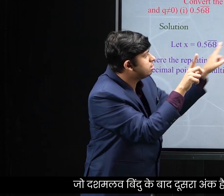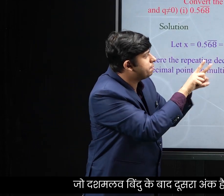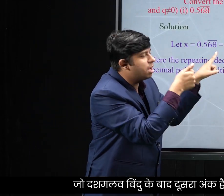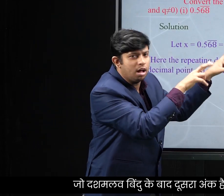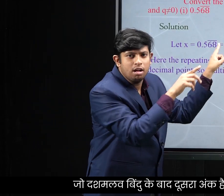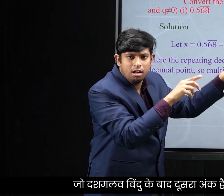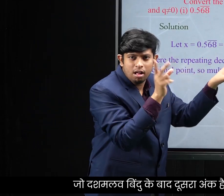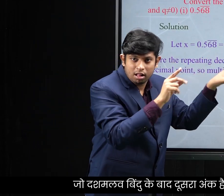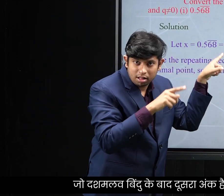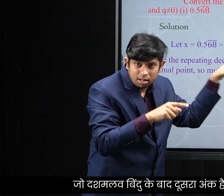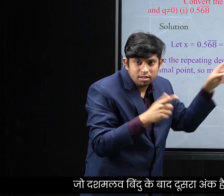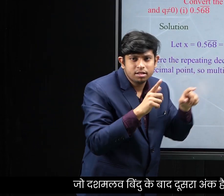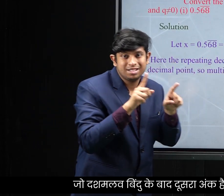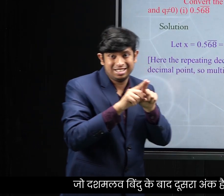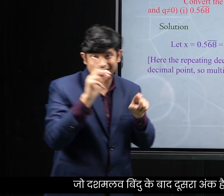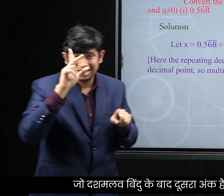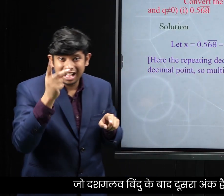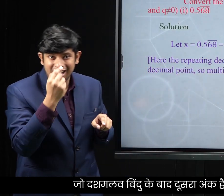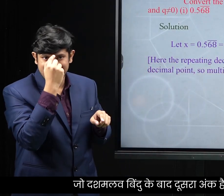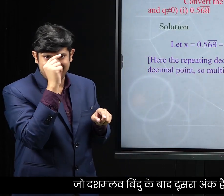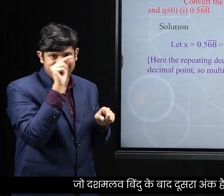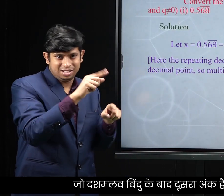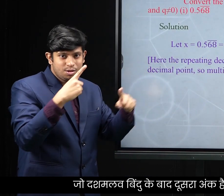है। इसलिए समीकरण 1 को 10 से गुणा करें।